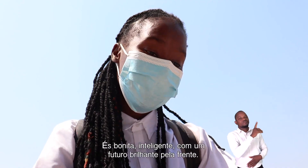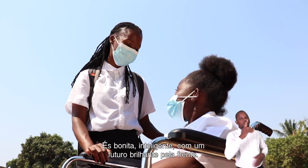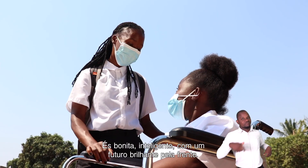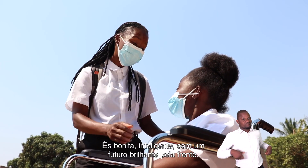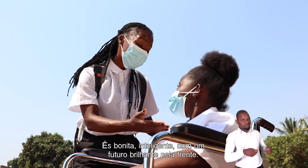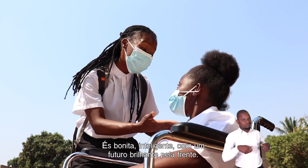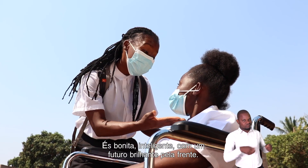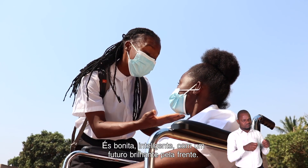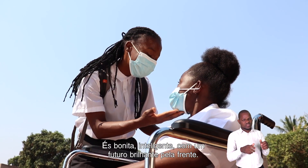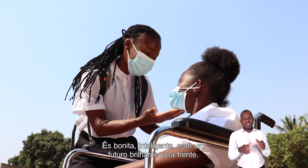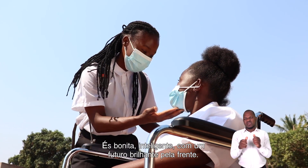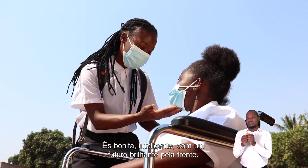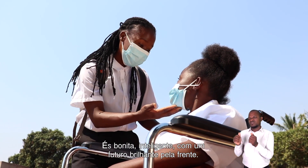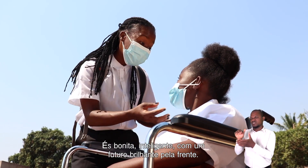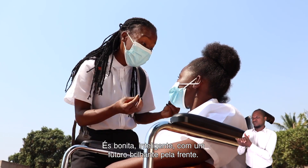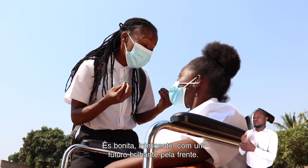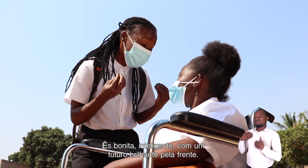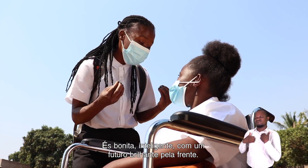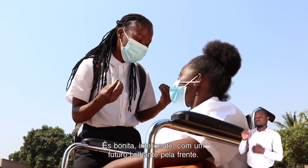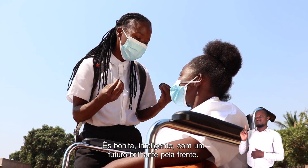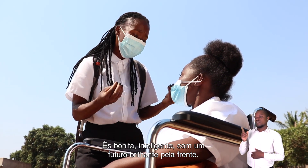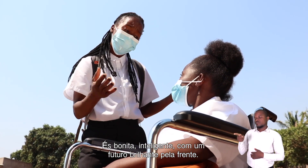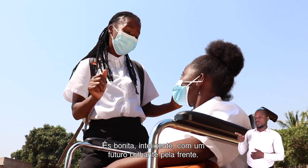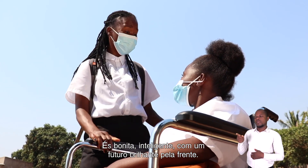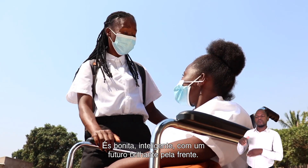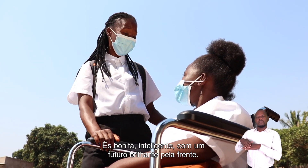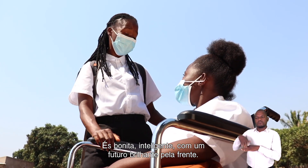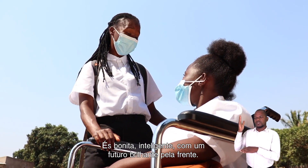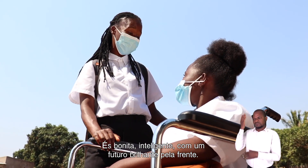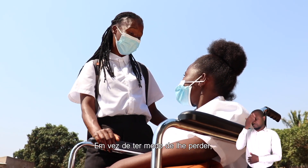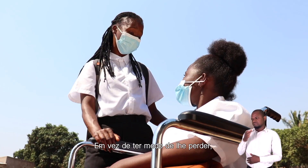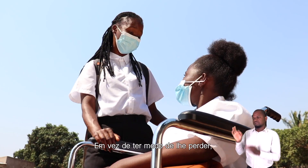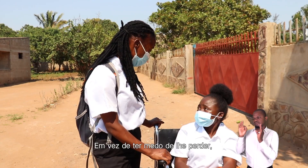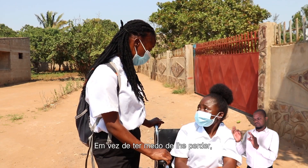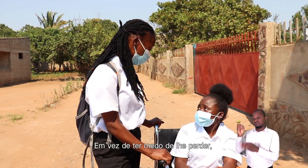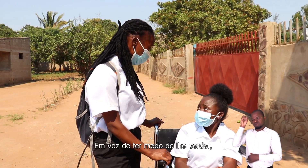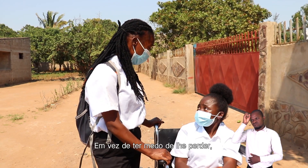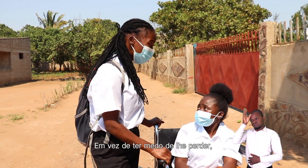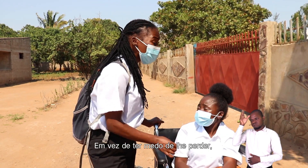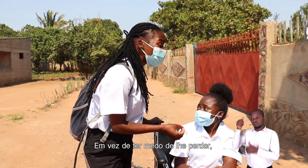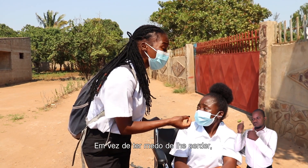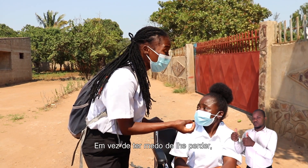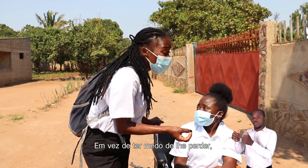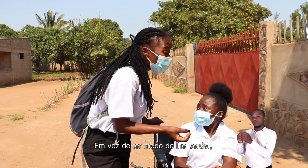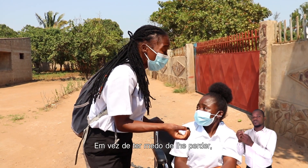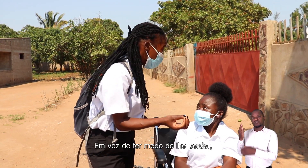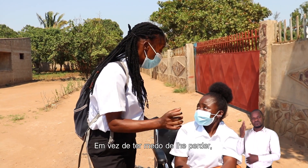isso. Tu és bonita, inteligente e com um futuro brilhante pela frente. Olha, em vez de te preocupares em ter medo